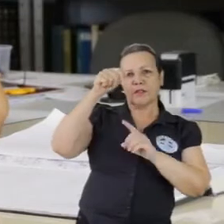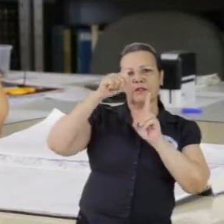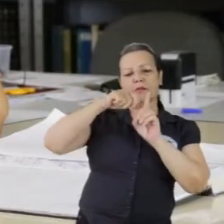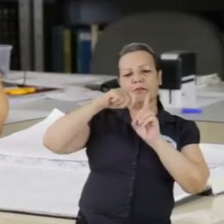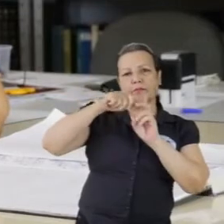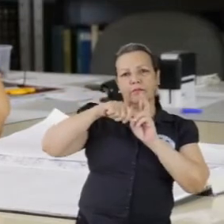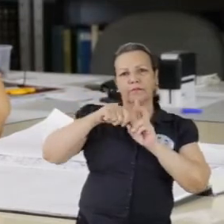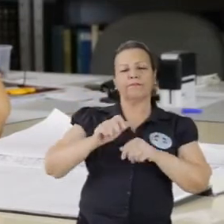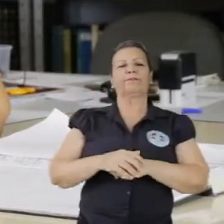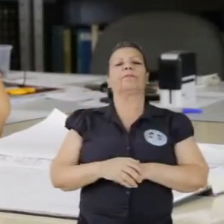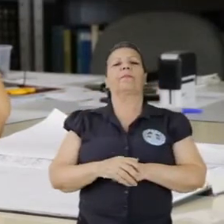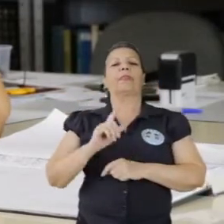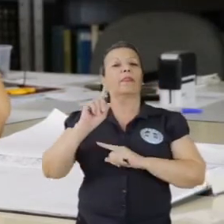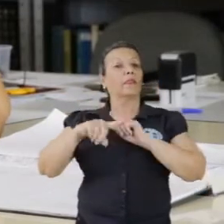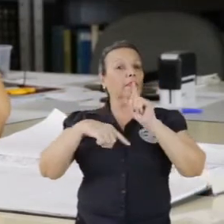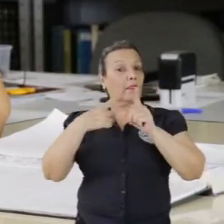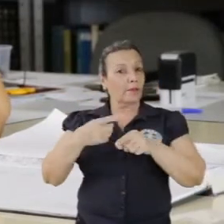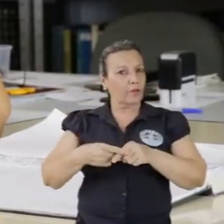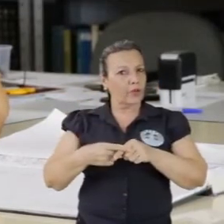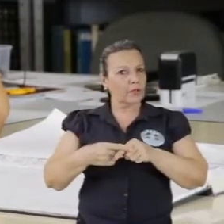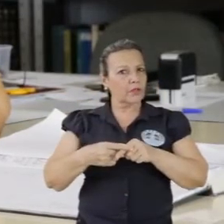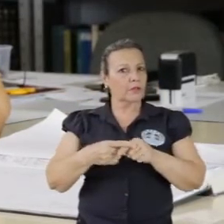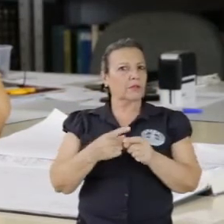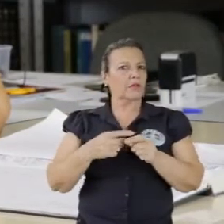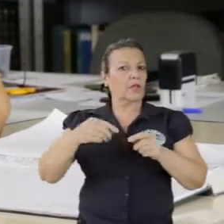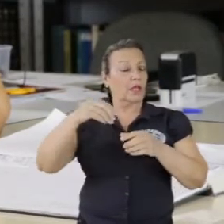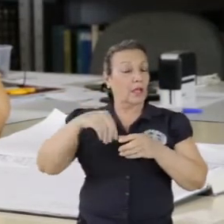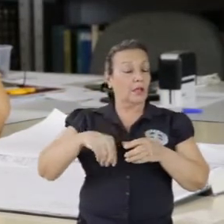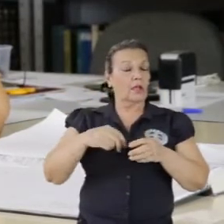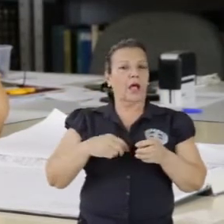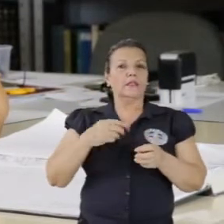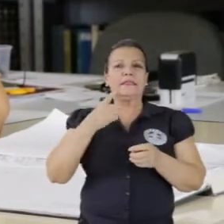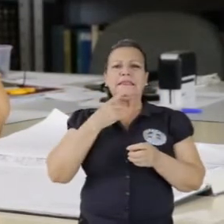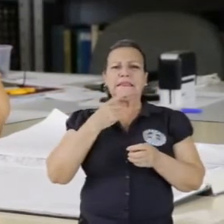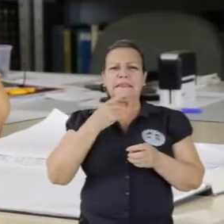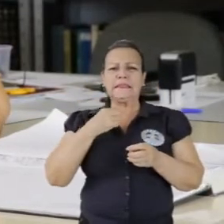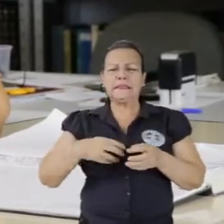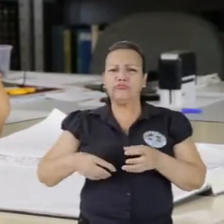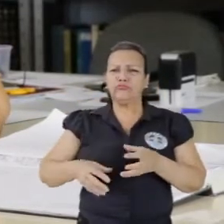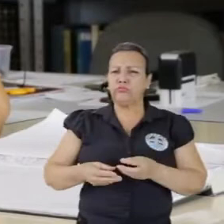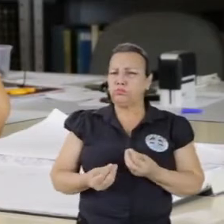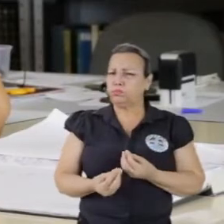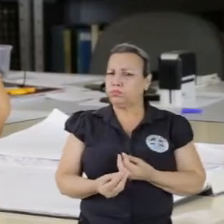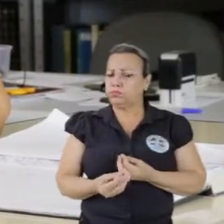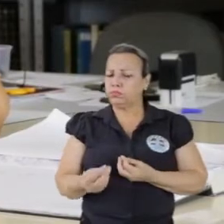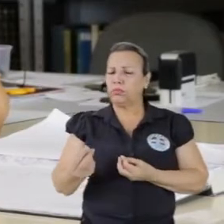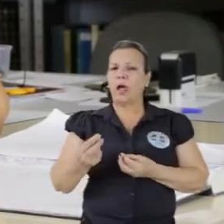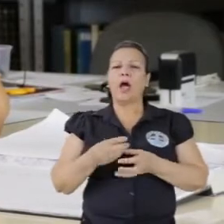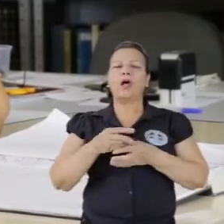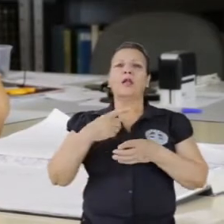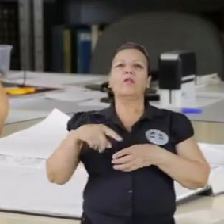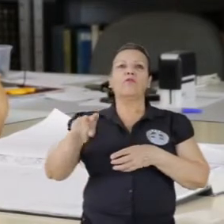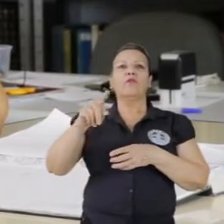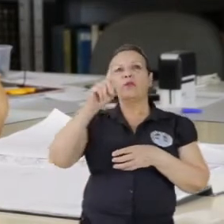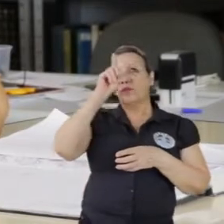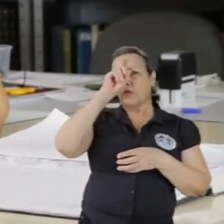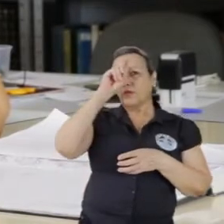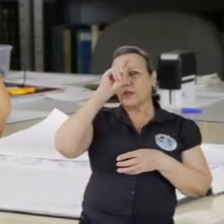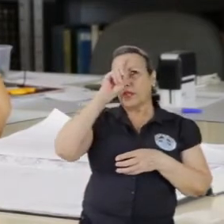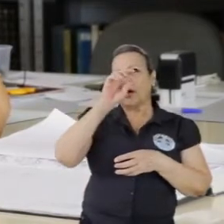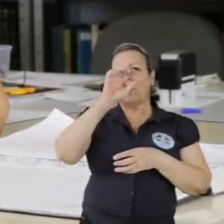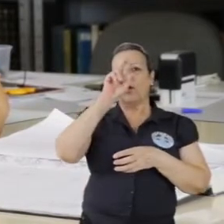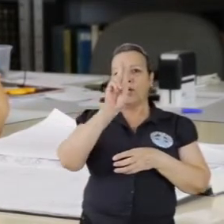de urgência, com 7 meses. Depois eu tive uma hemorragia e ele também já nasceu, já foi